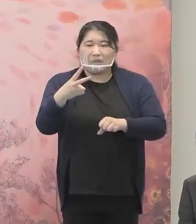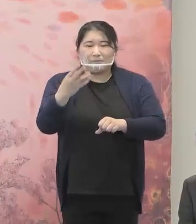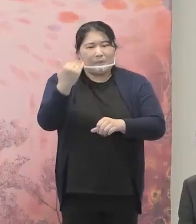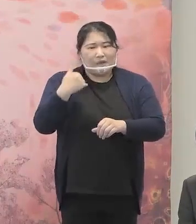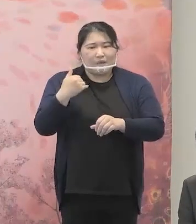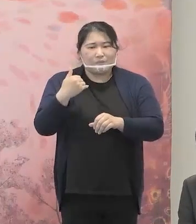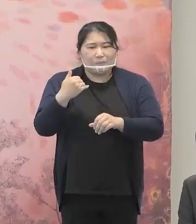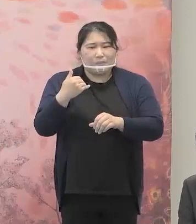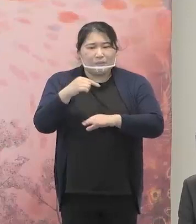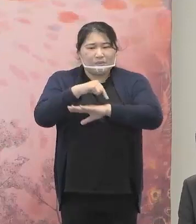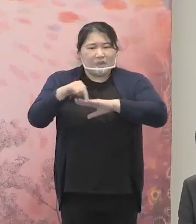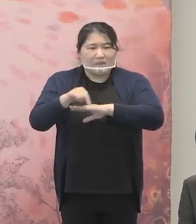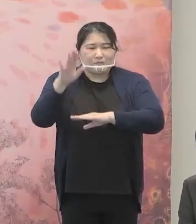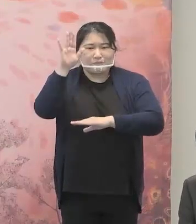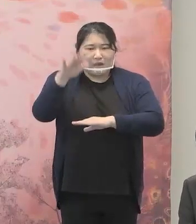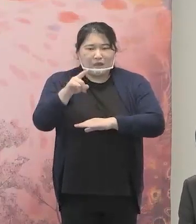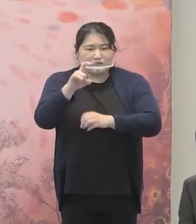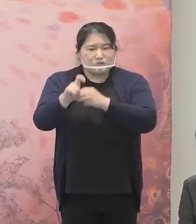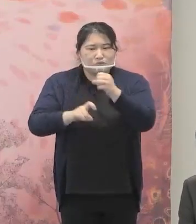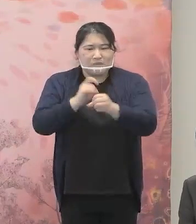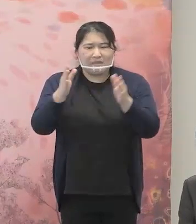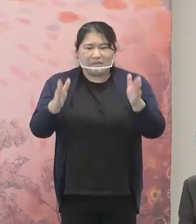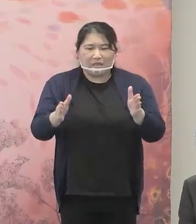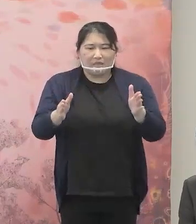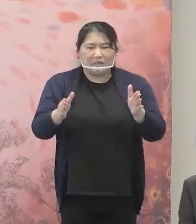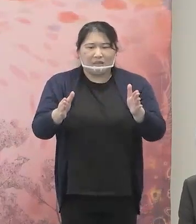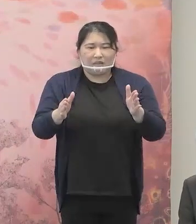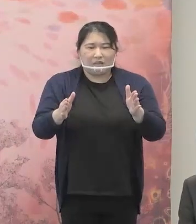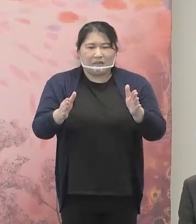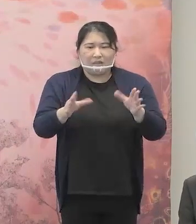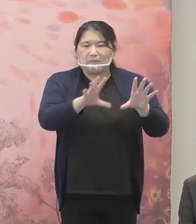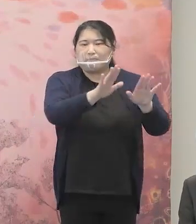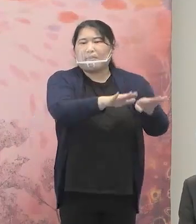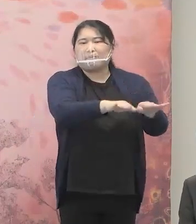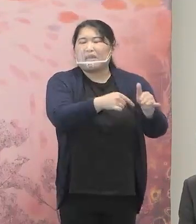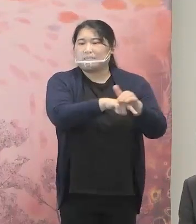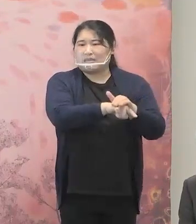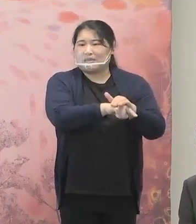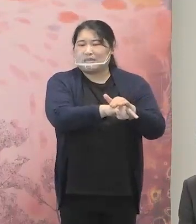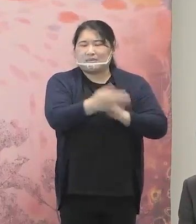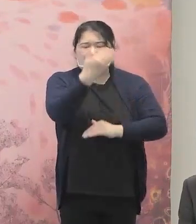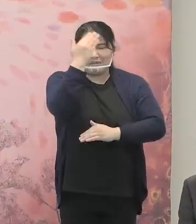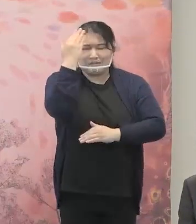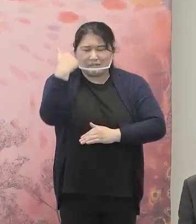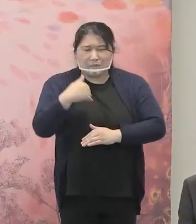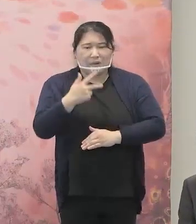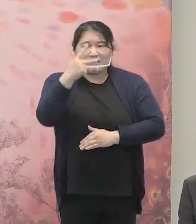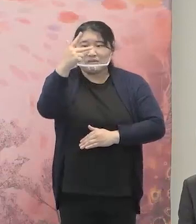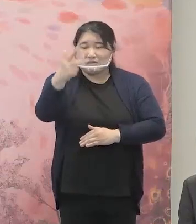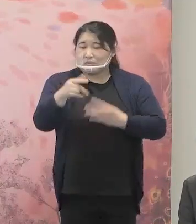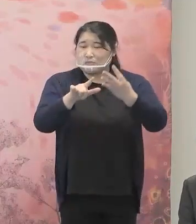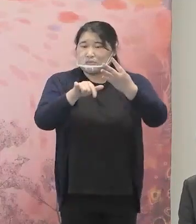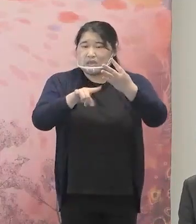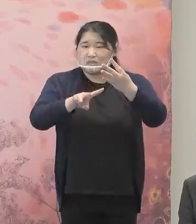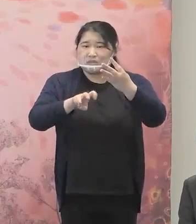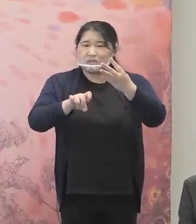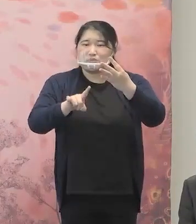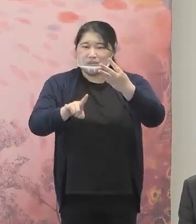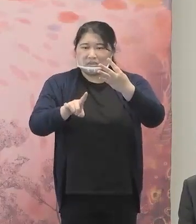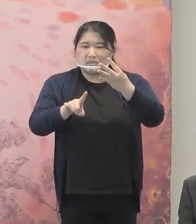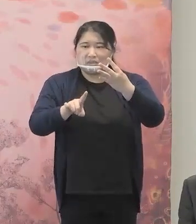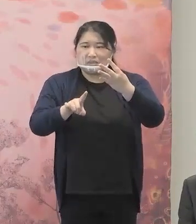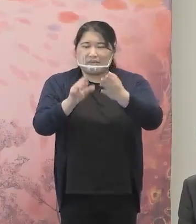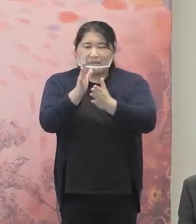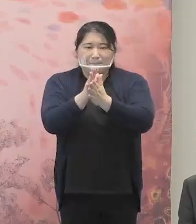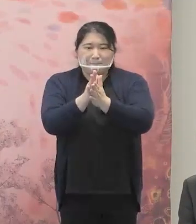ま、言ったらピクリとも動かなかったこの総社長跡地ですけれども、ようやく、来週4月21日、